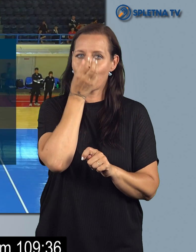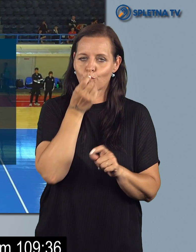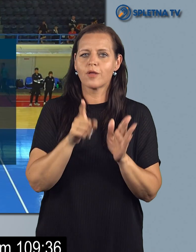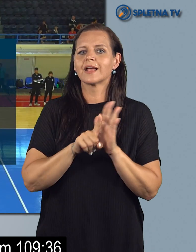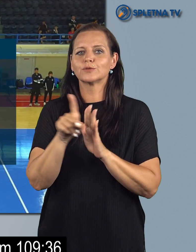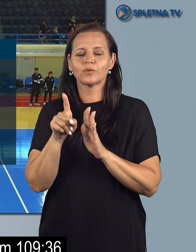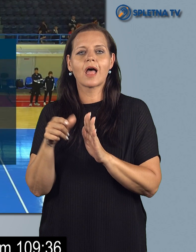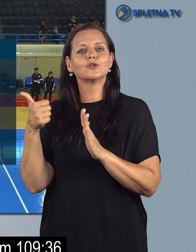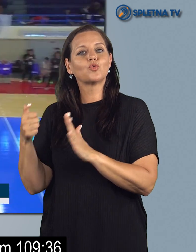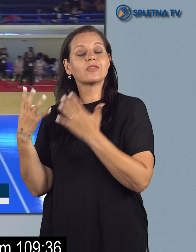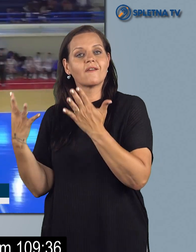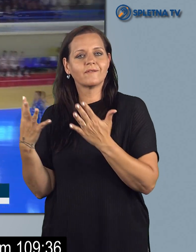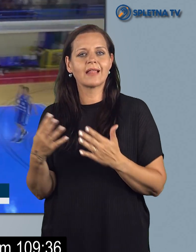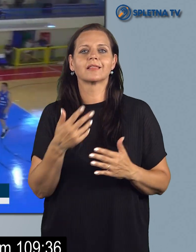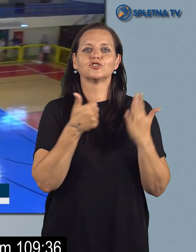z rezultatom